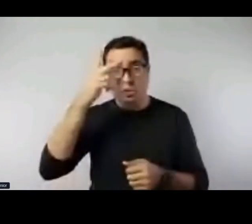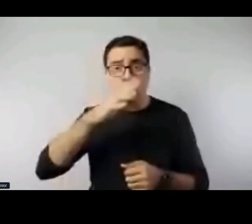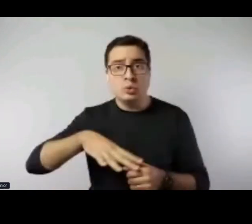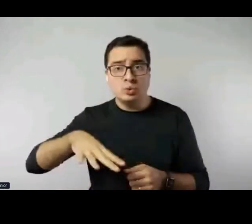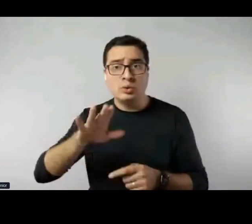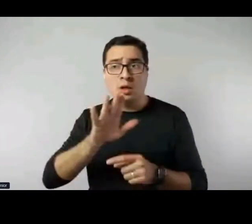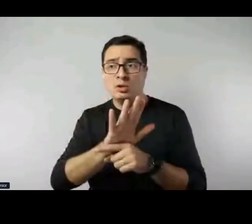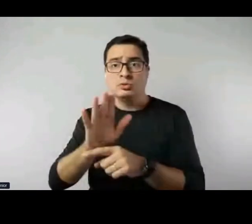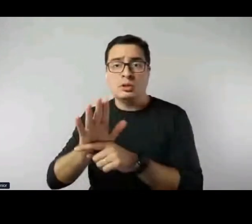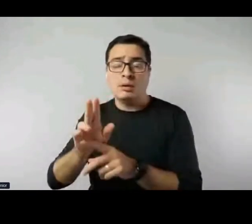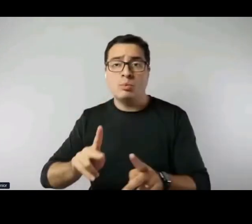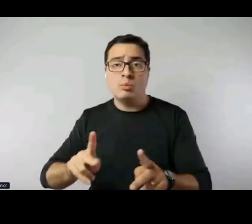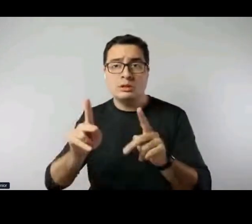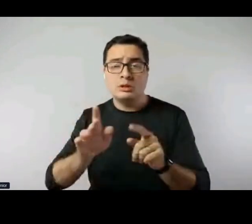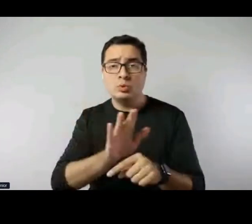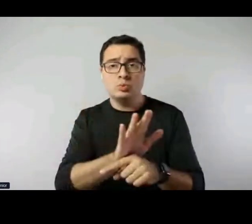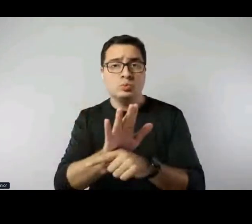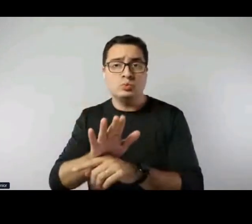né? E